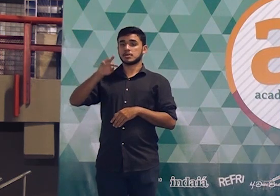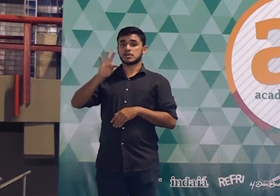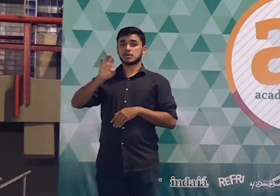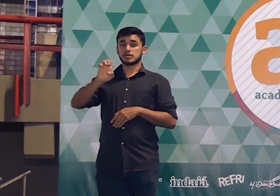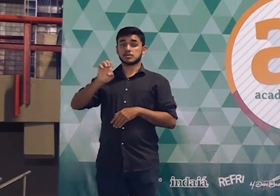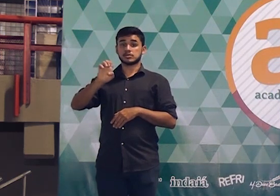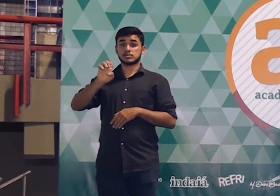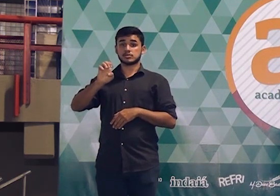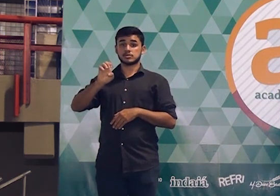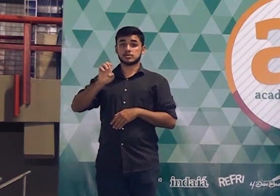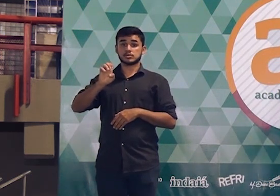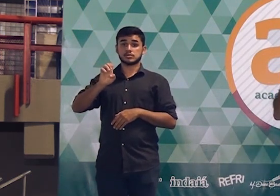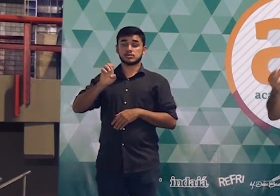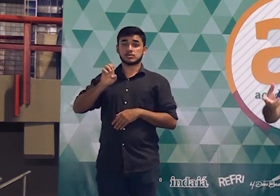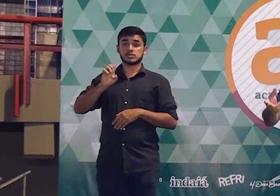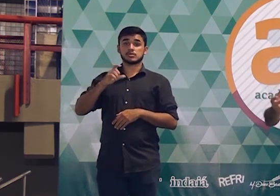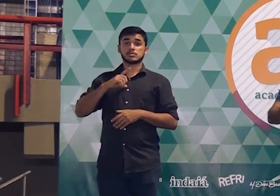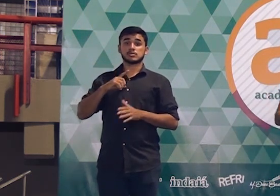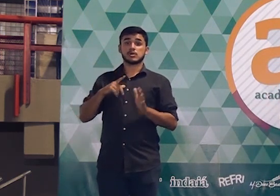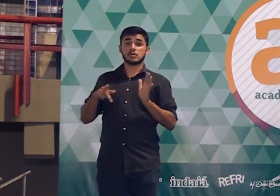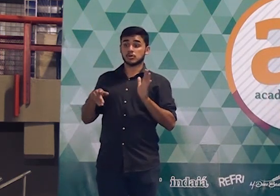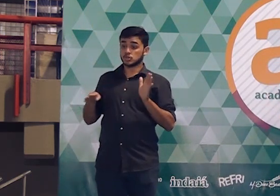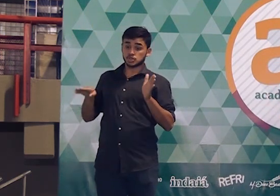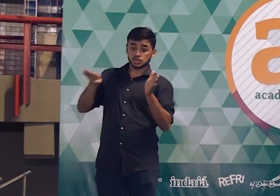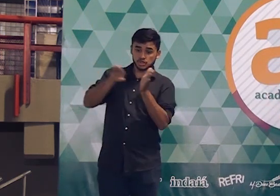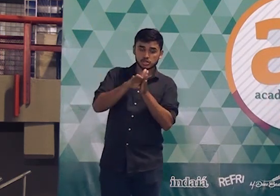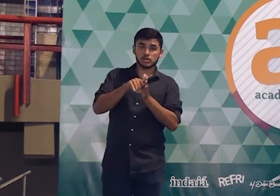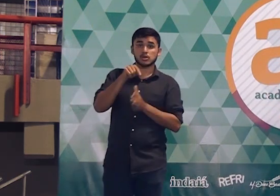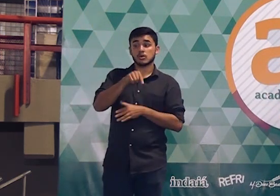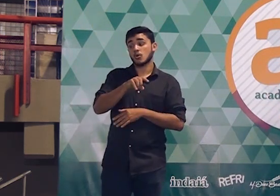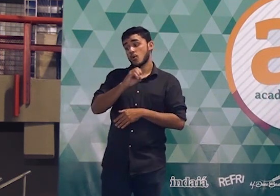eu saí ou no lugar que eu cheguei?